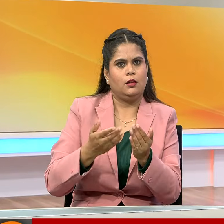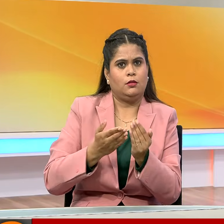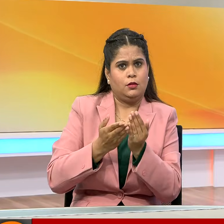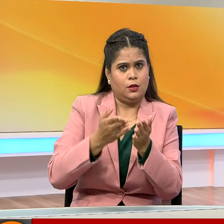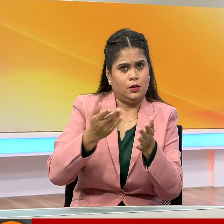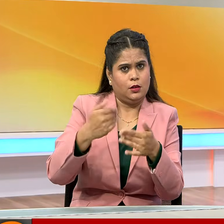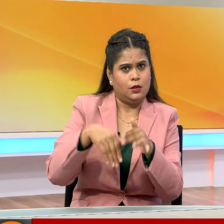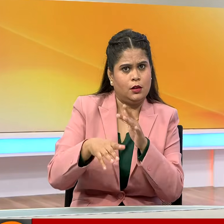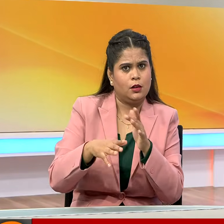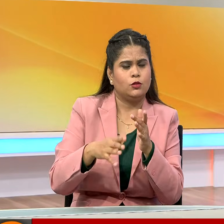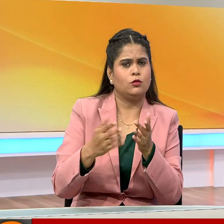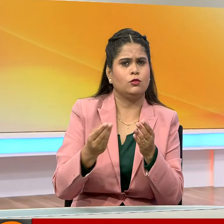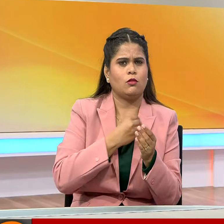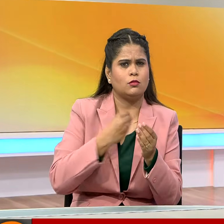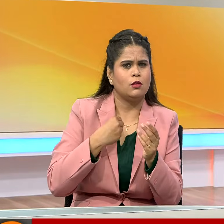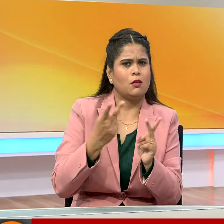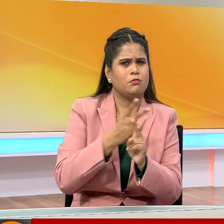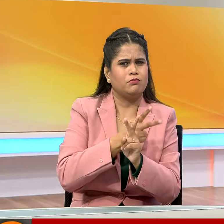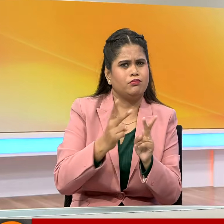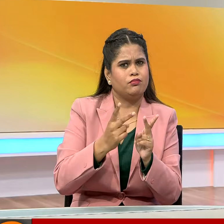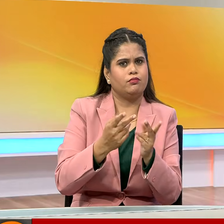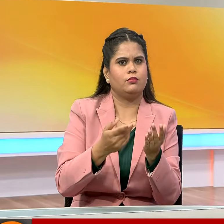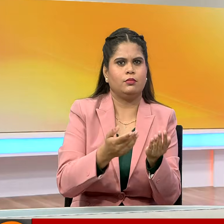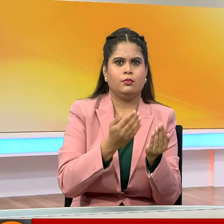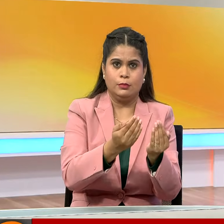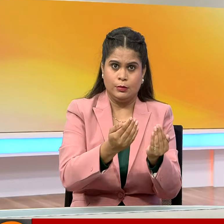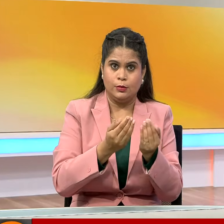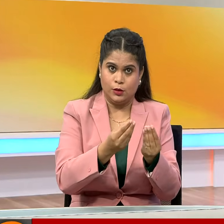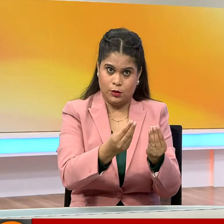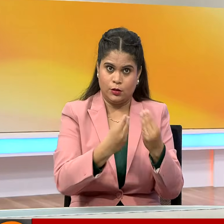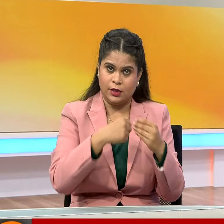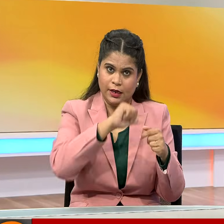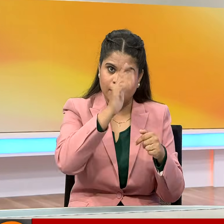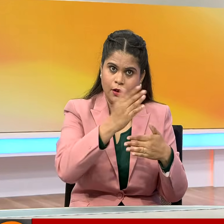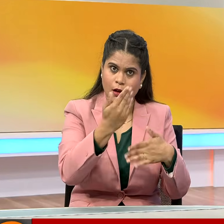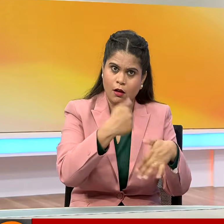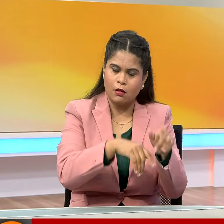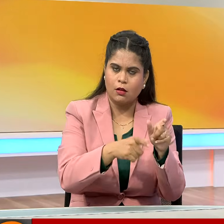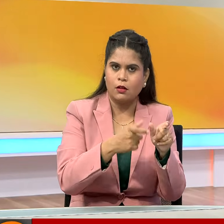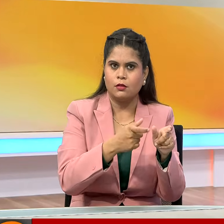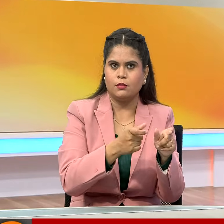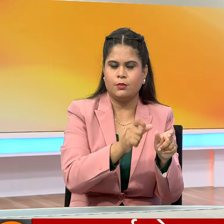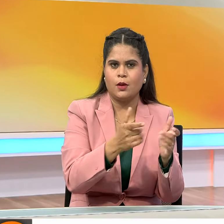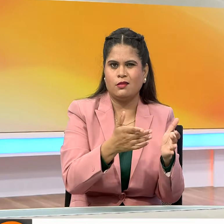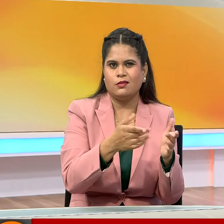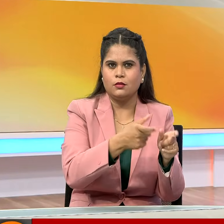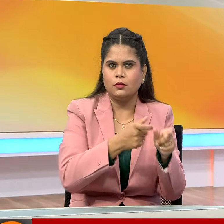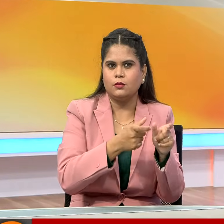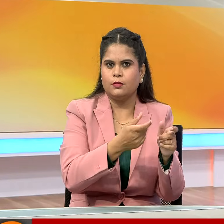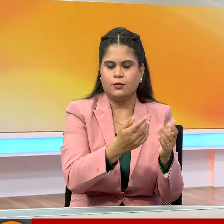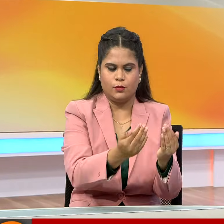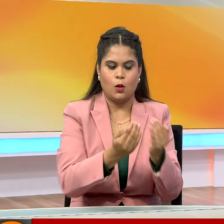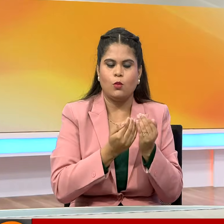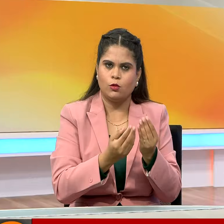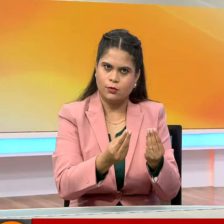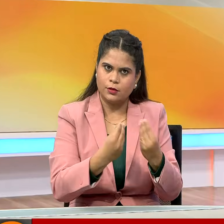चिकित्सा आपात स्थिति के दौरान भारतीय नौसेना द्वारा दी गई सहायता की भी सराहना की।